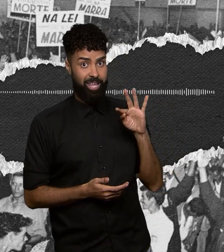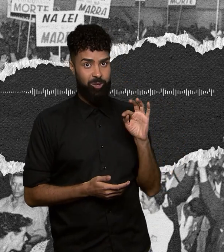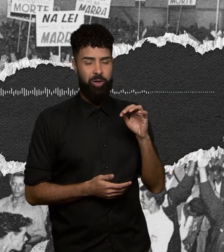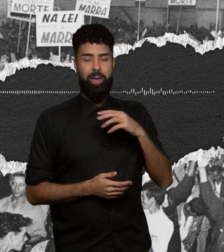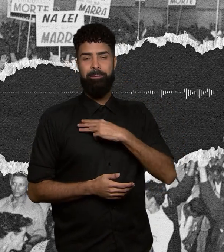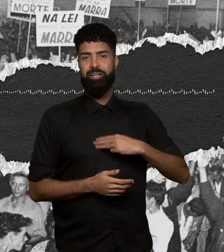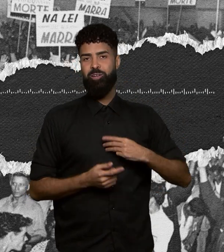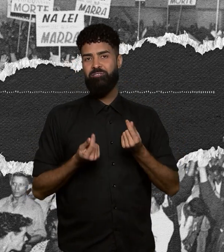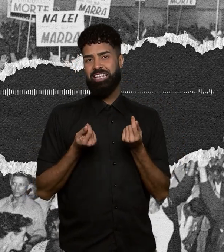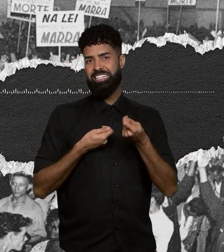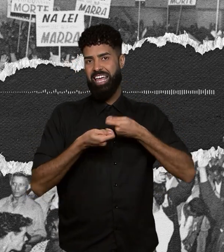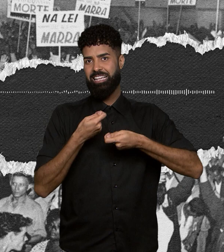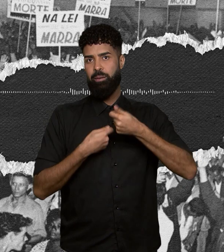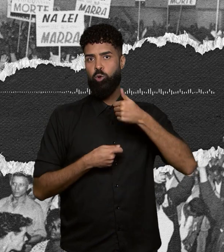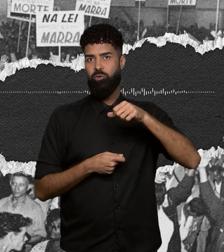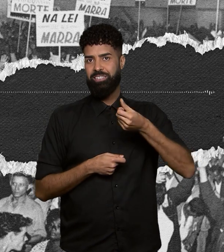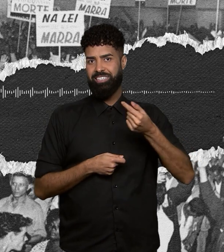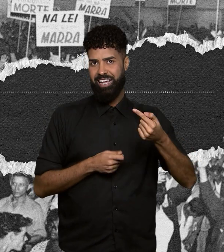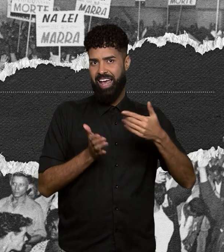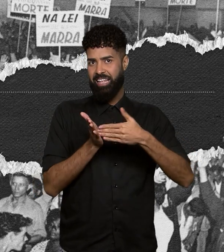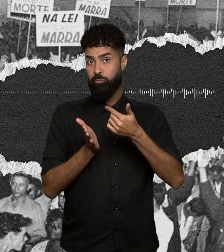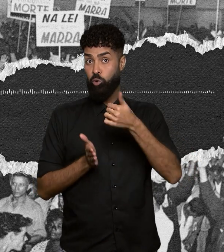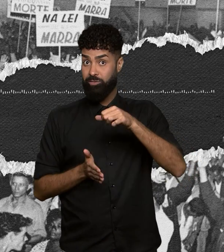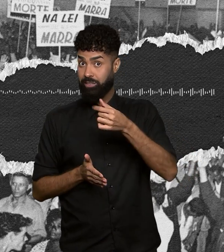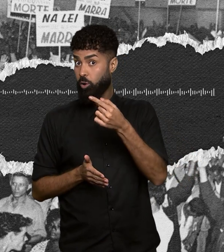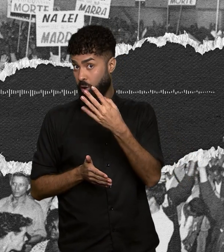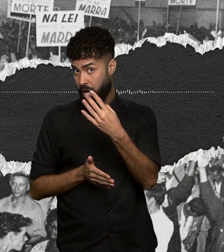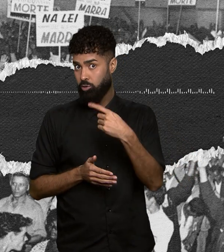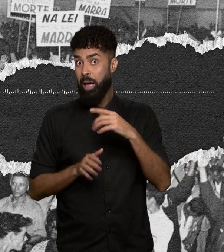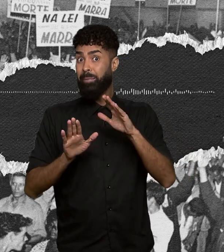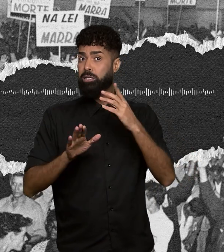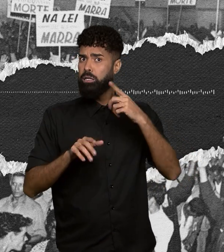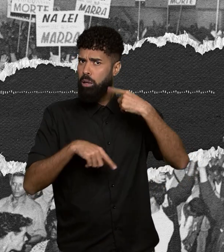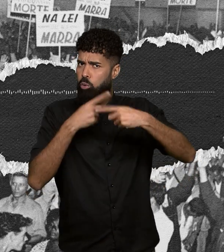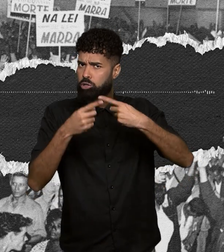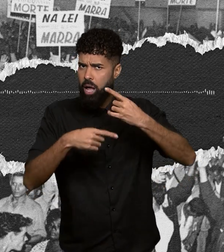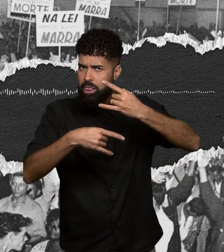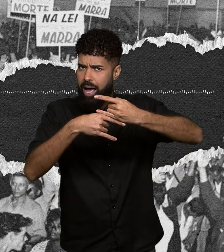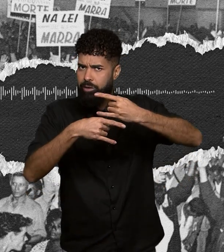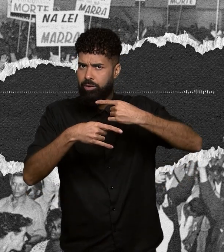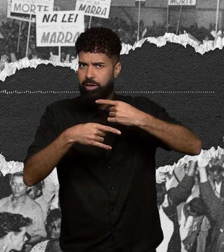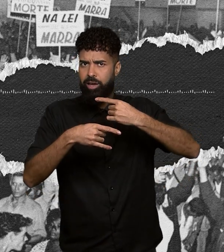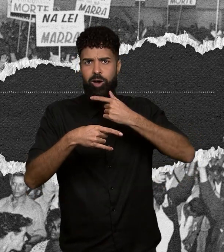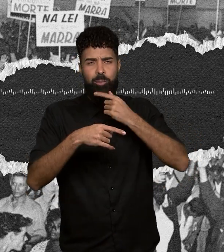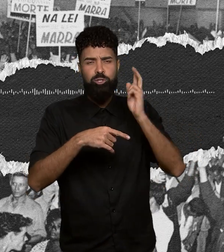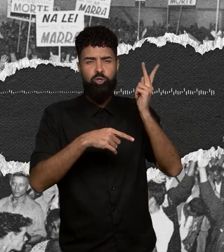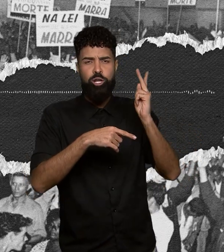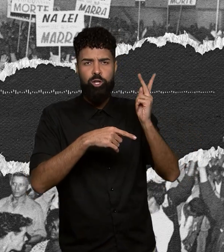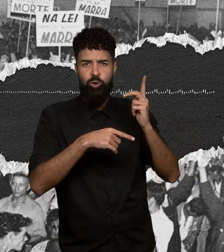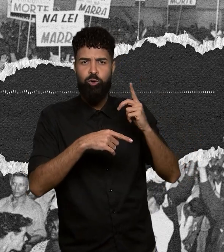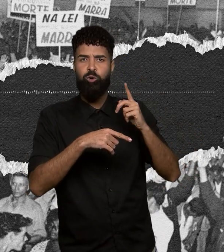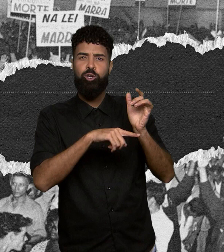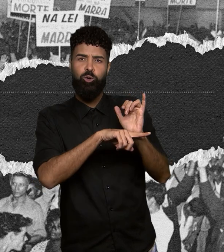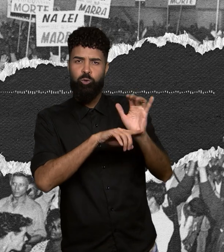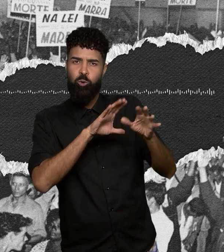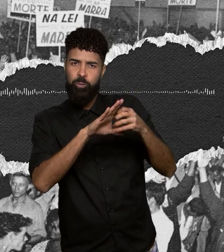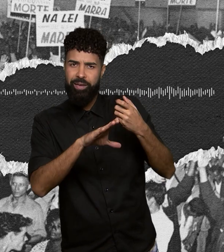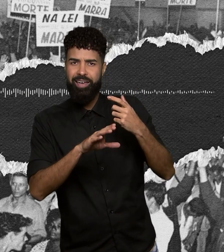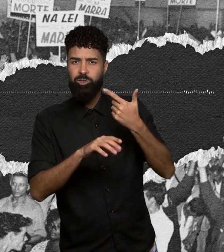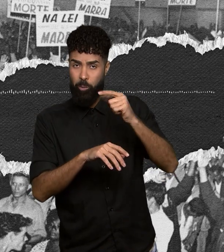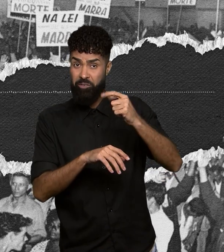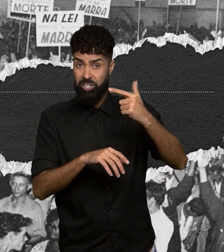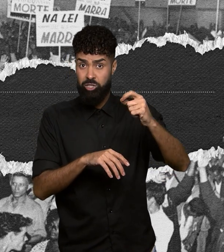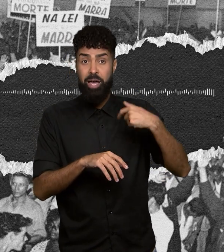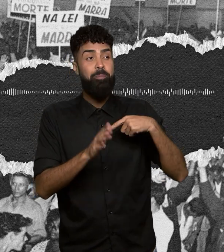1967 a 1974 mas em uma live com Historiador e youtuber Marco antnio Vila em 2020 ele